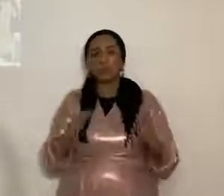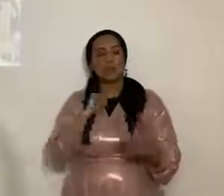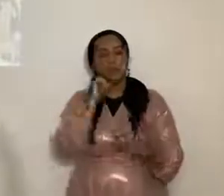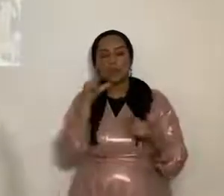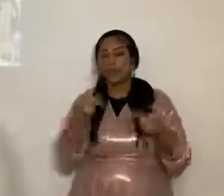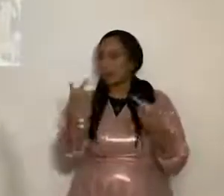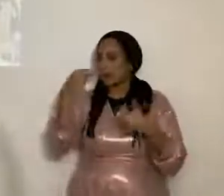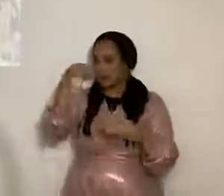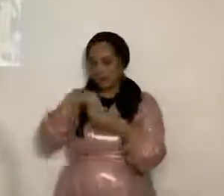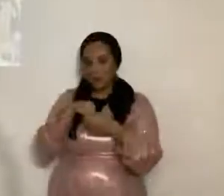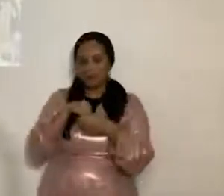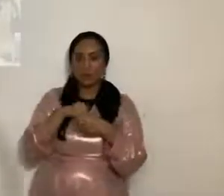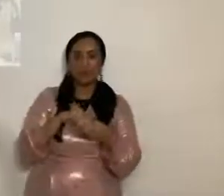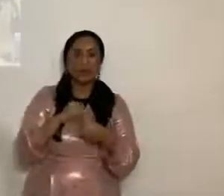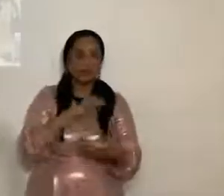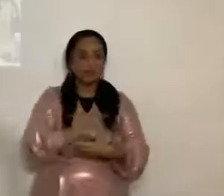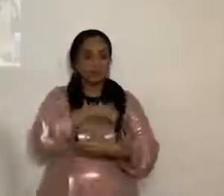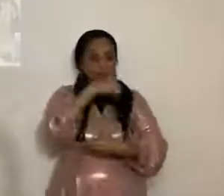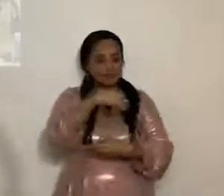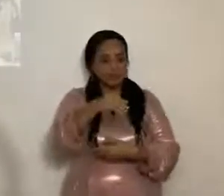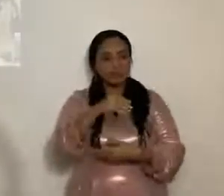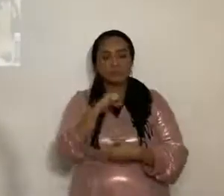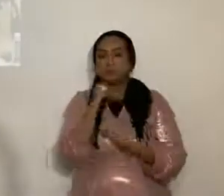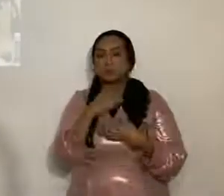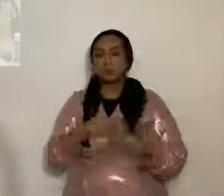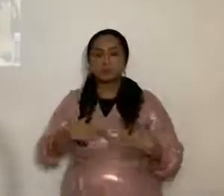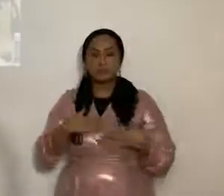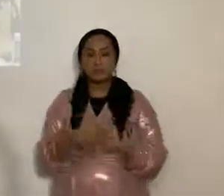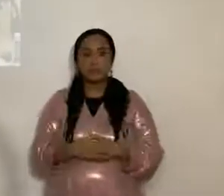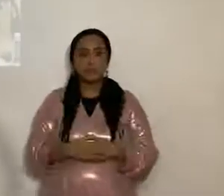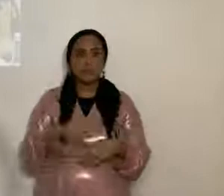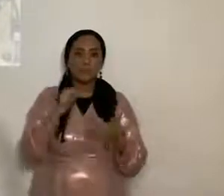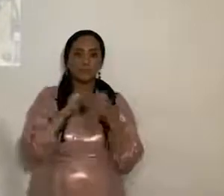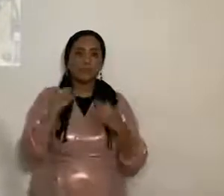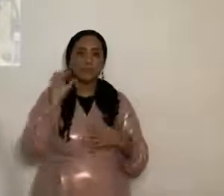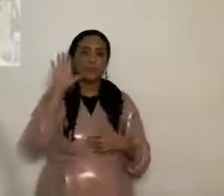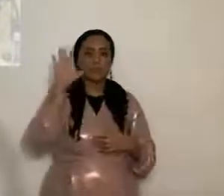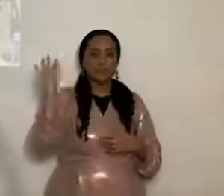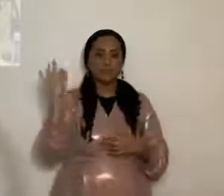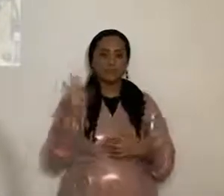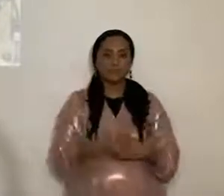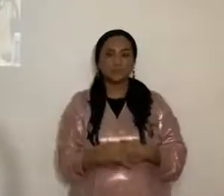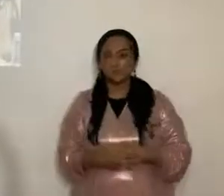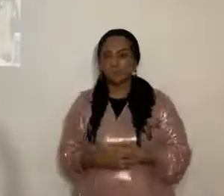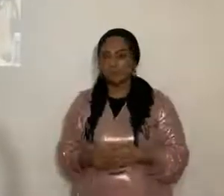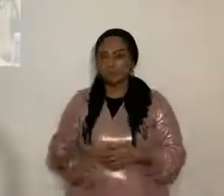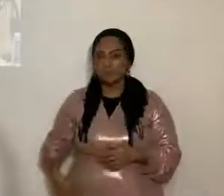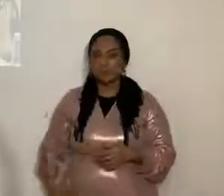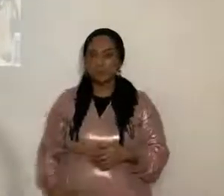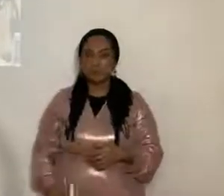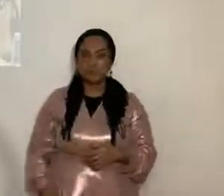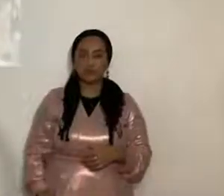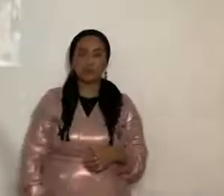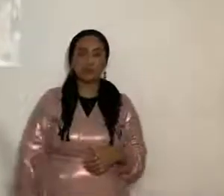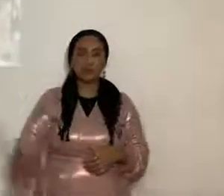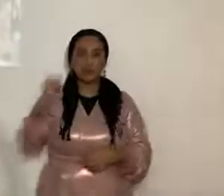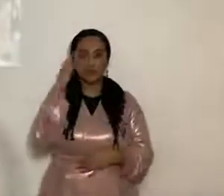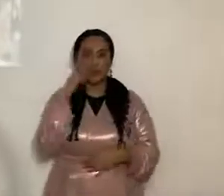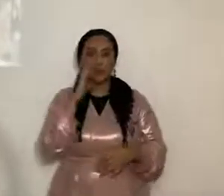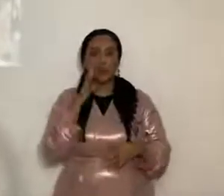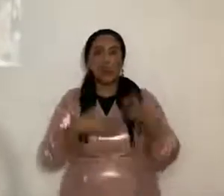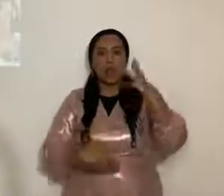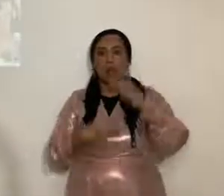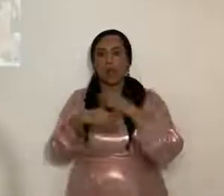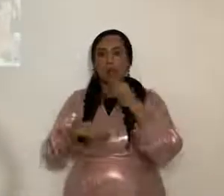habitarás en ella. Plantarás tu viña y no la disfrutarás. Verso 59. Dice: entonces Yahweh